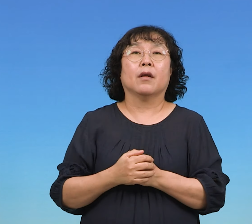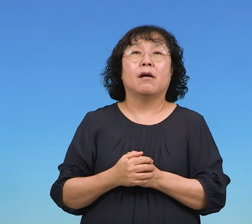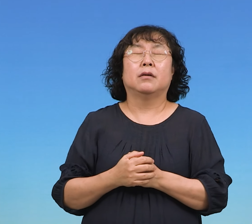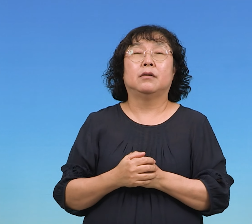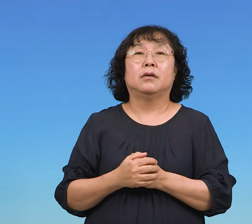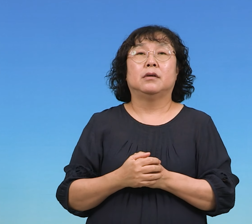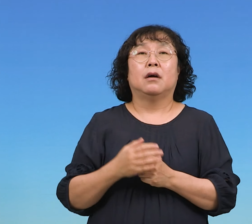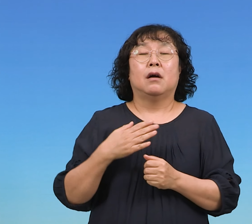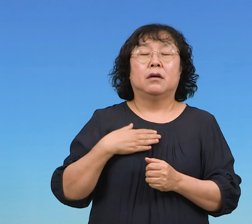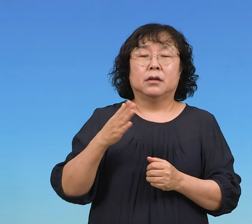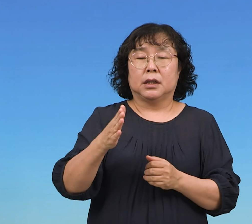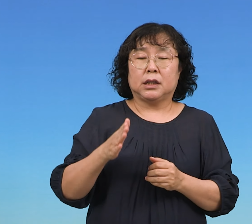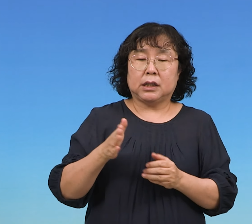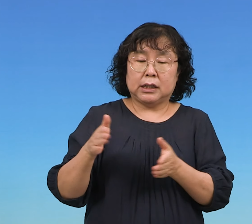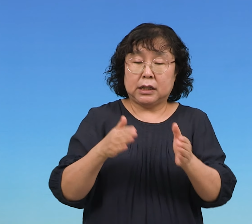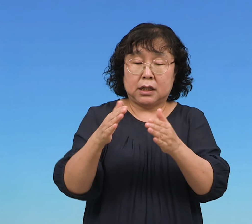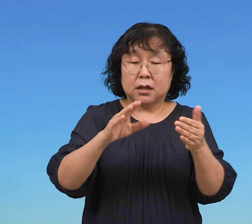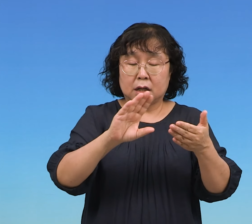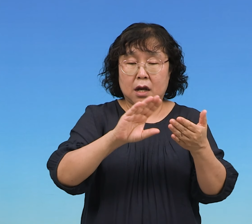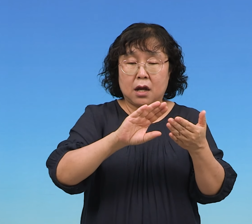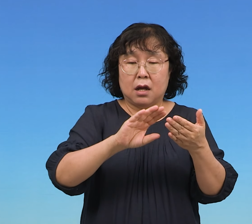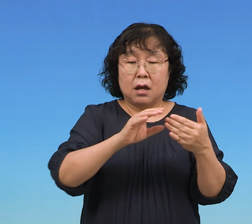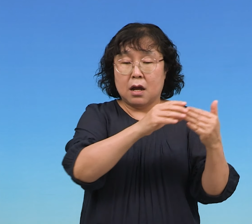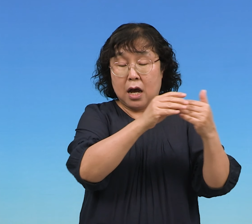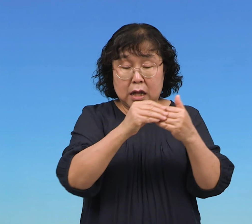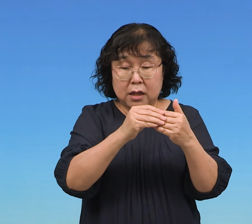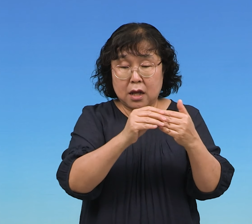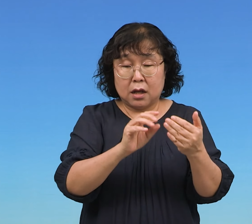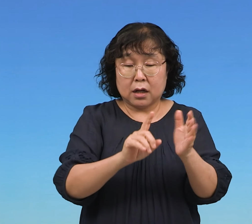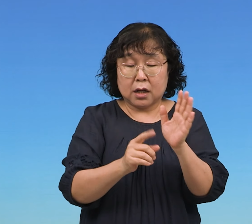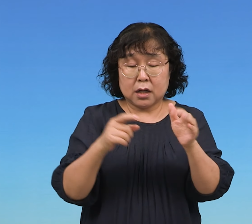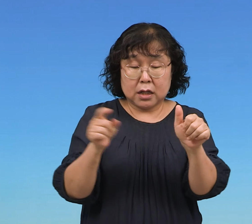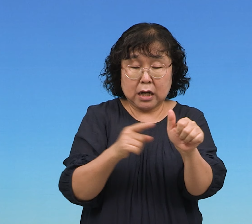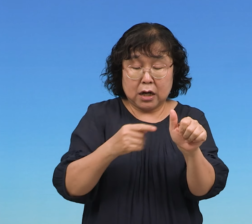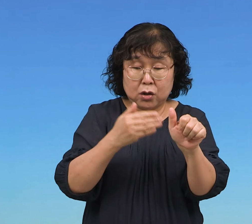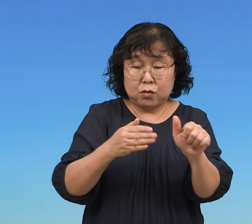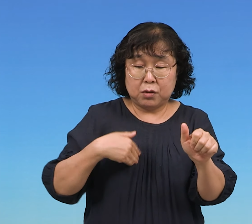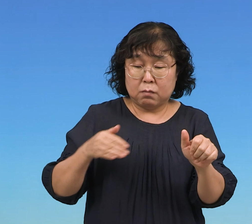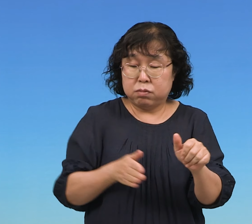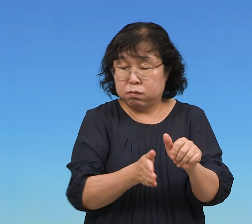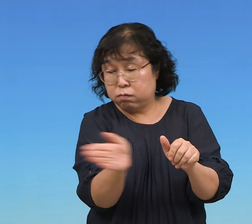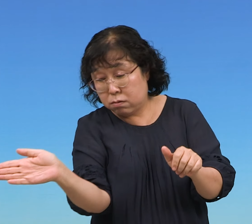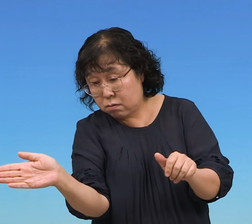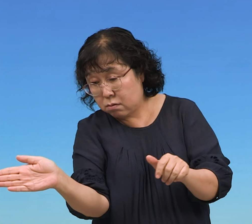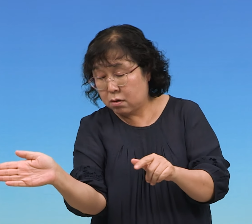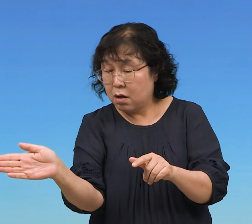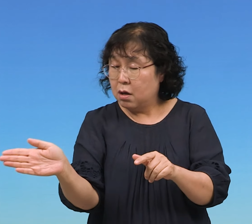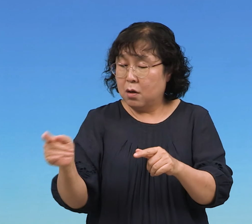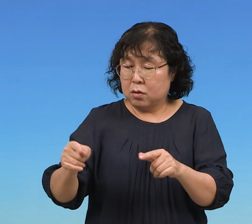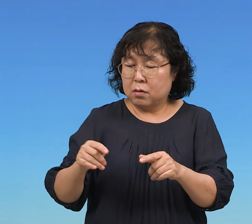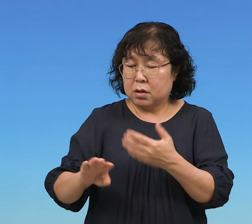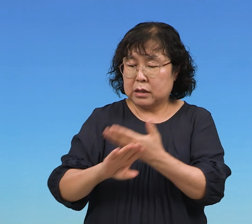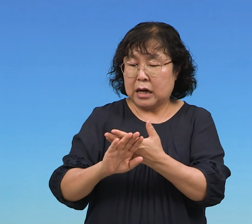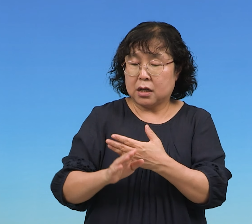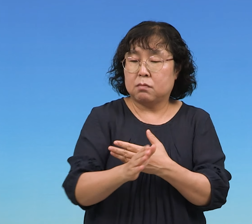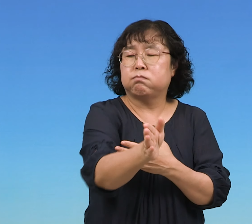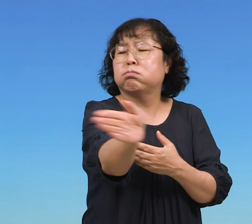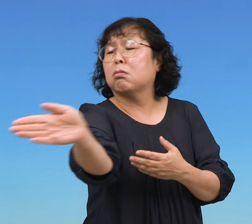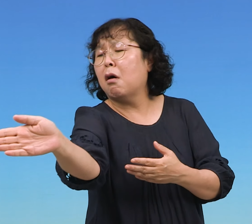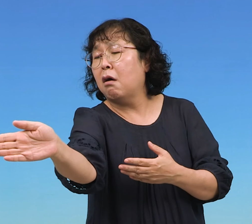없던. 이게 지금 여기서 빠져야 되는데 하면 저리로 가버리고. 근데 그